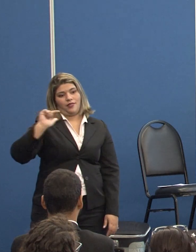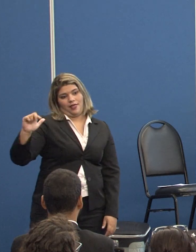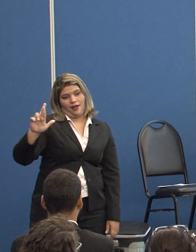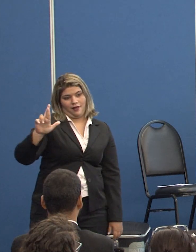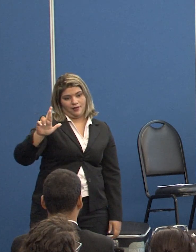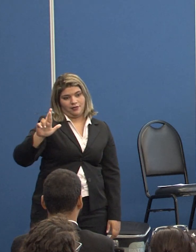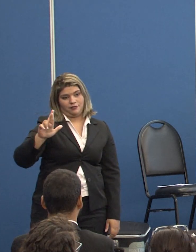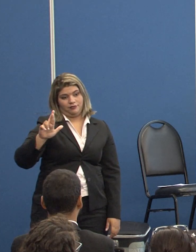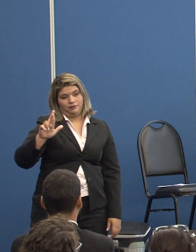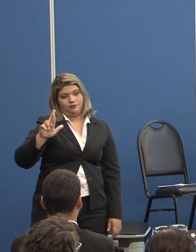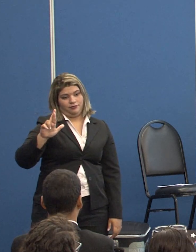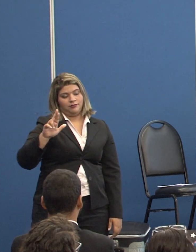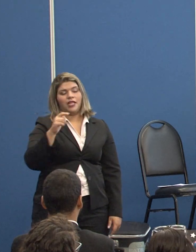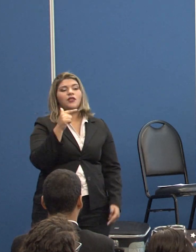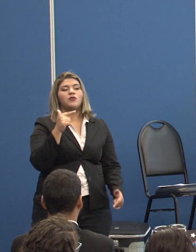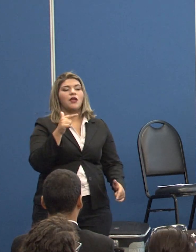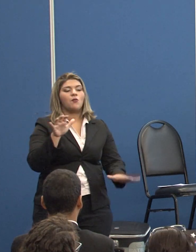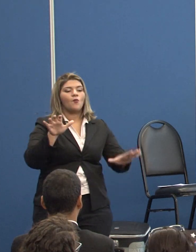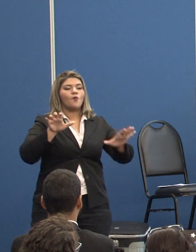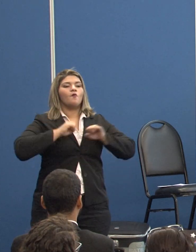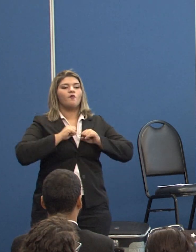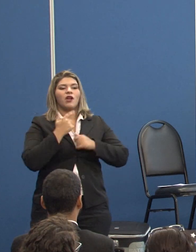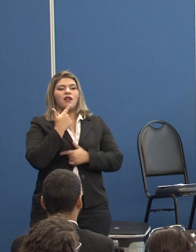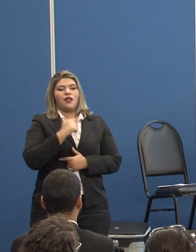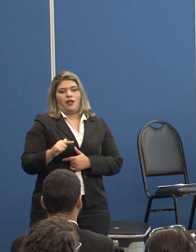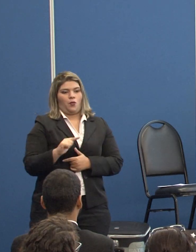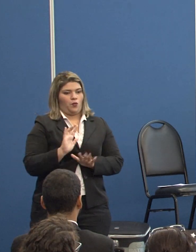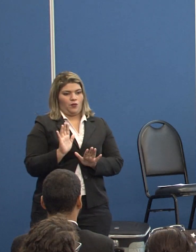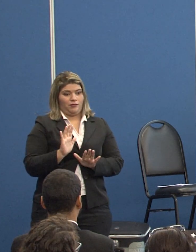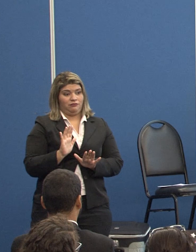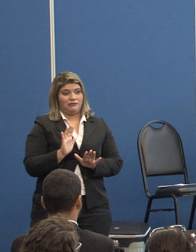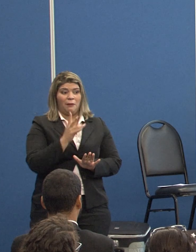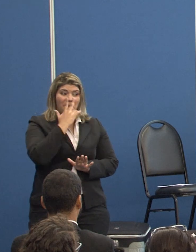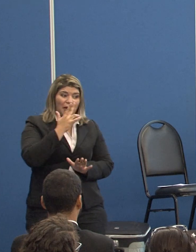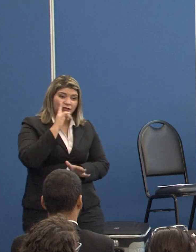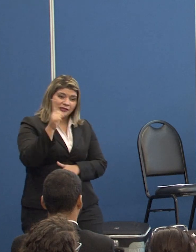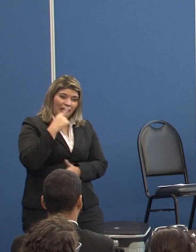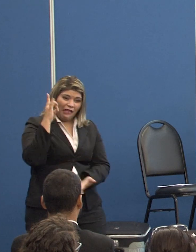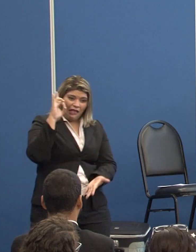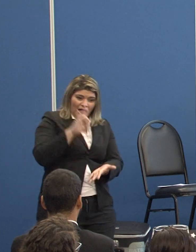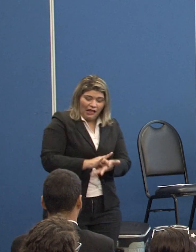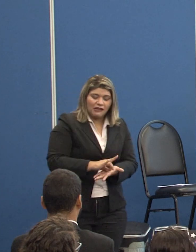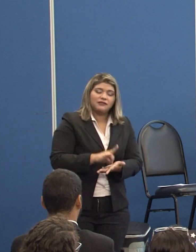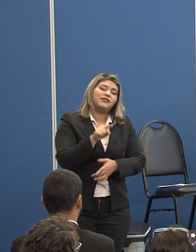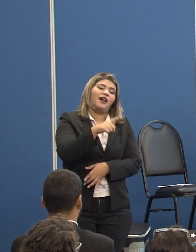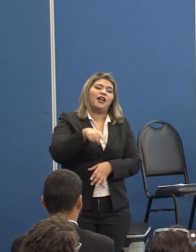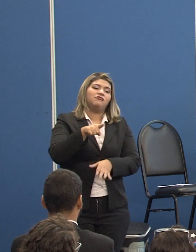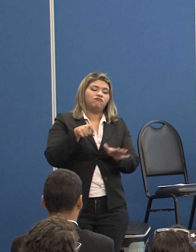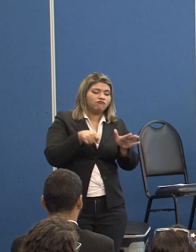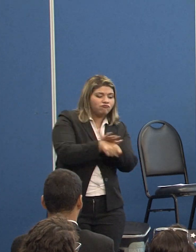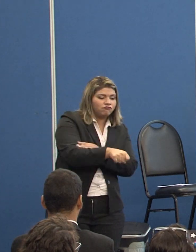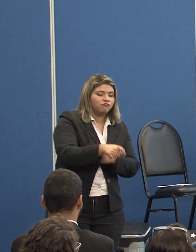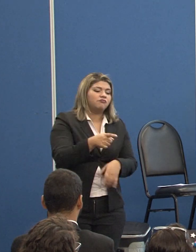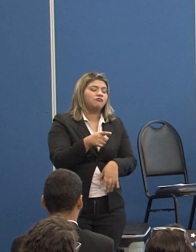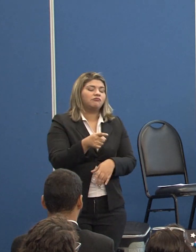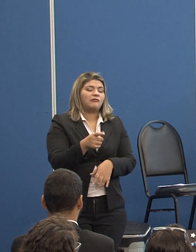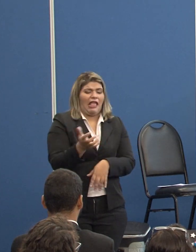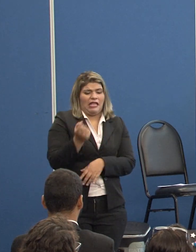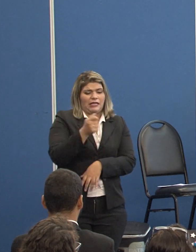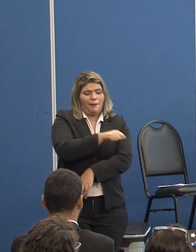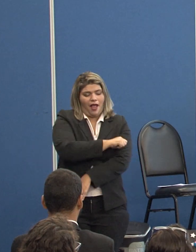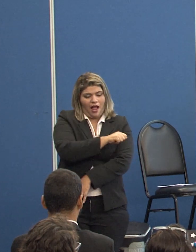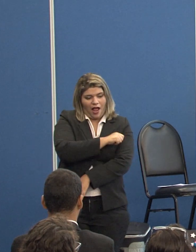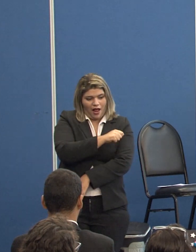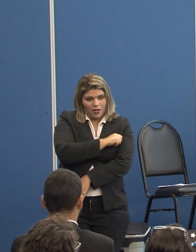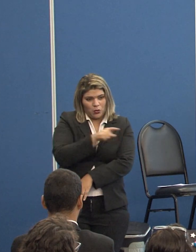falando novidade, né? Porque a nossa realidade muitas vezes mostra que o aluno chega para a gente, chega nas nossas